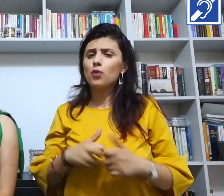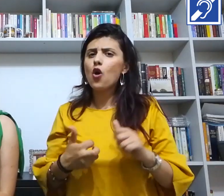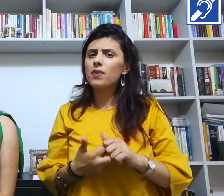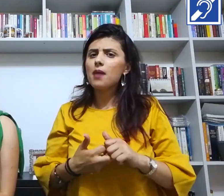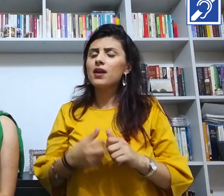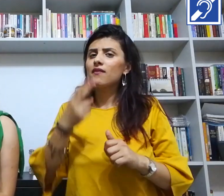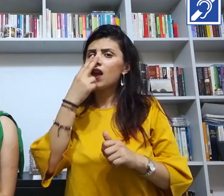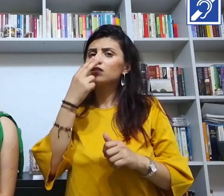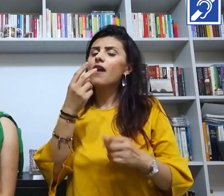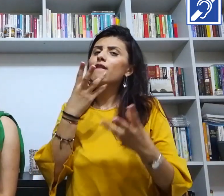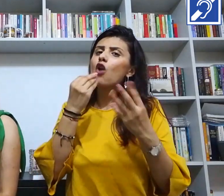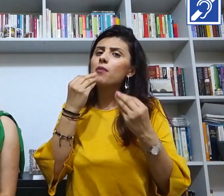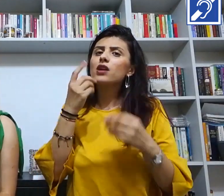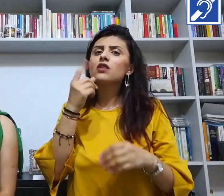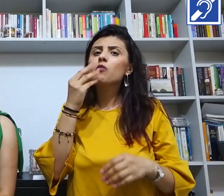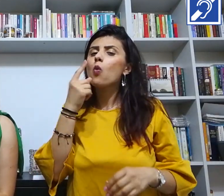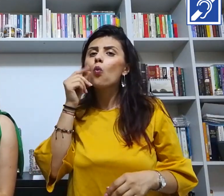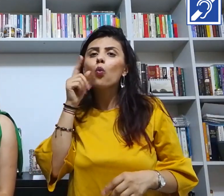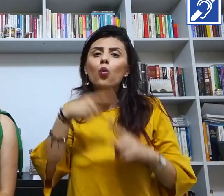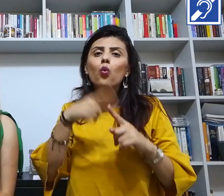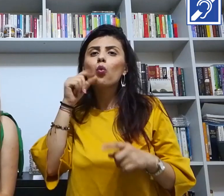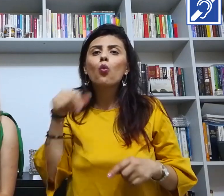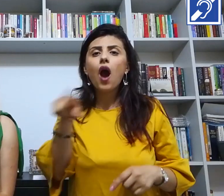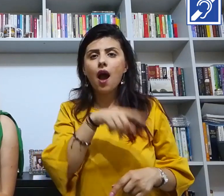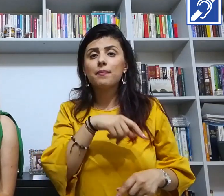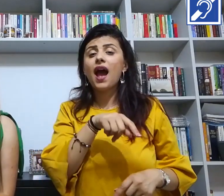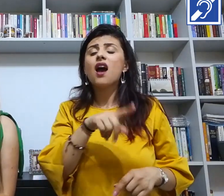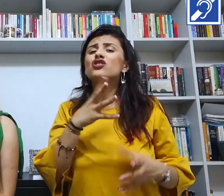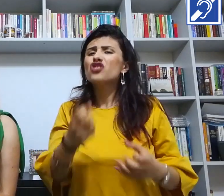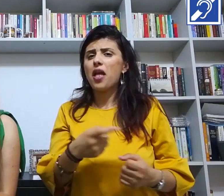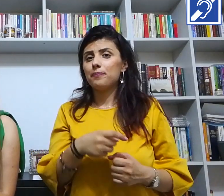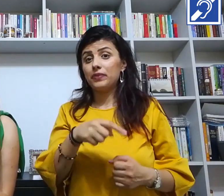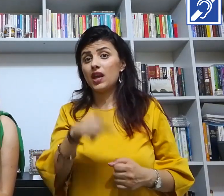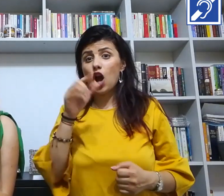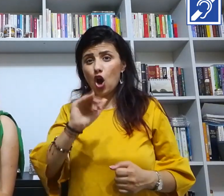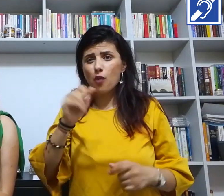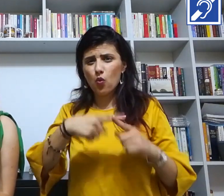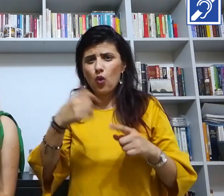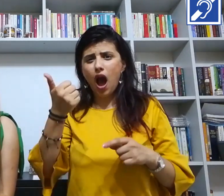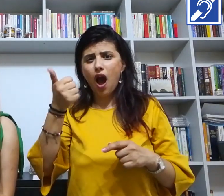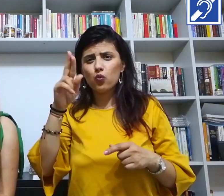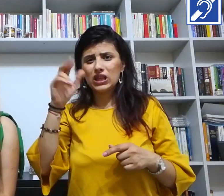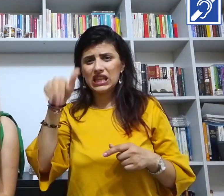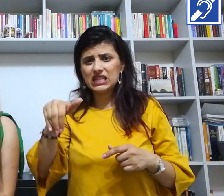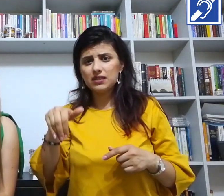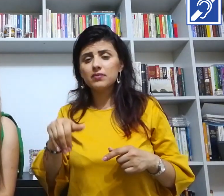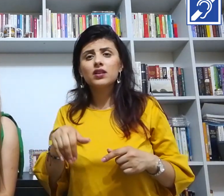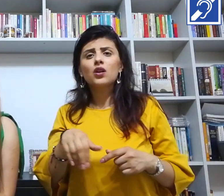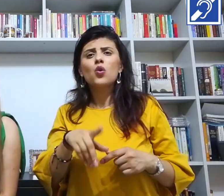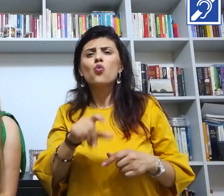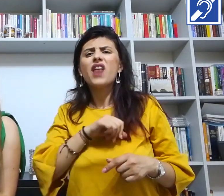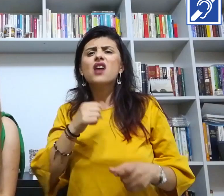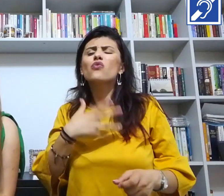relațiile sociale. Adică, el nu inițiază conversații, nu este interesat să-și facă